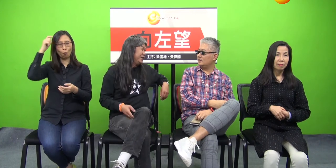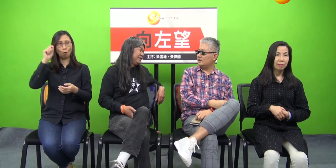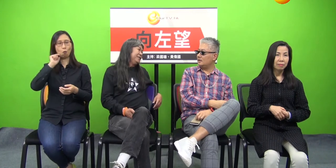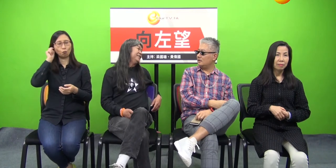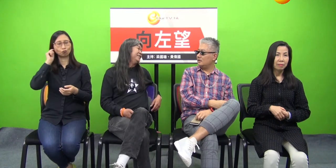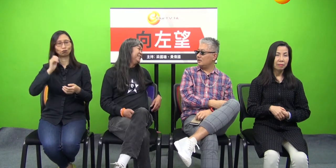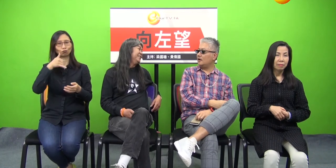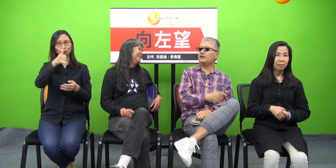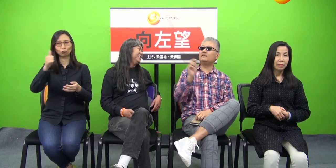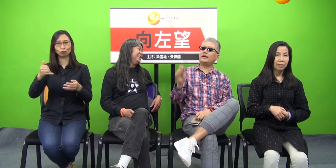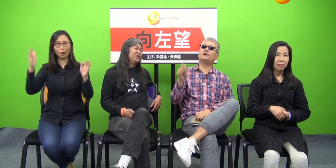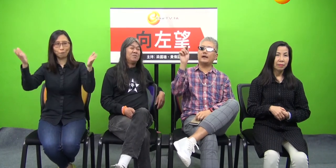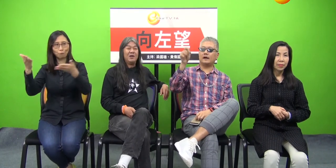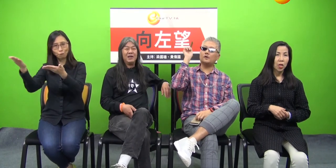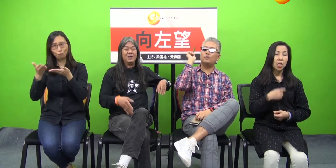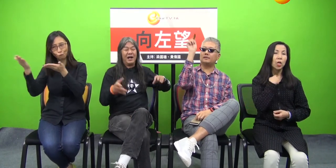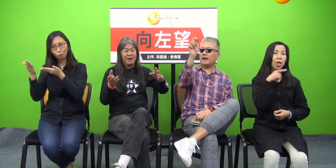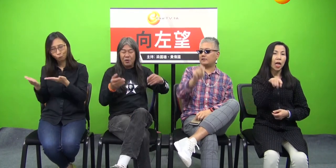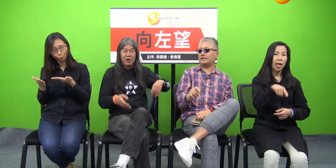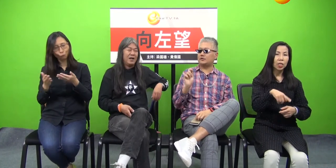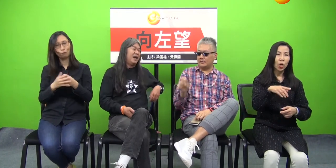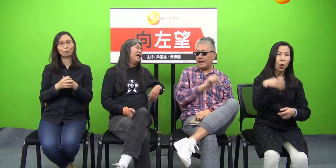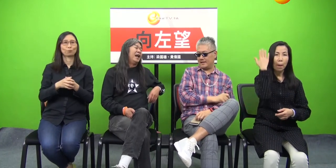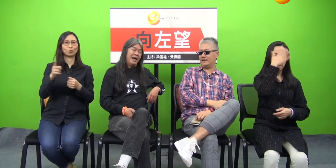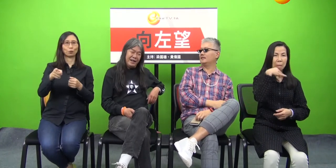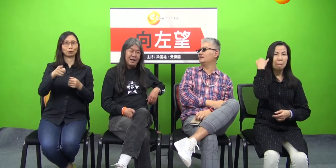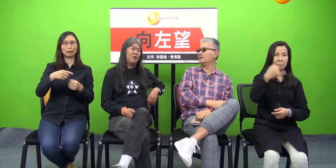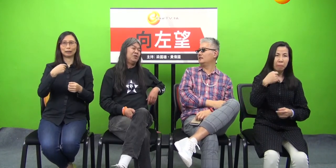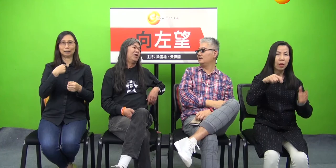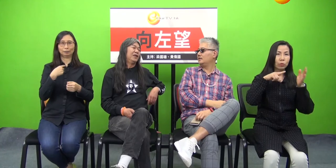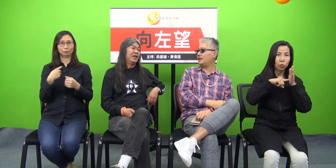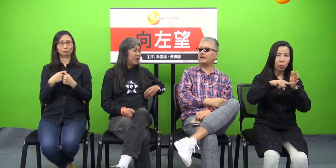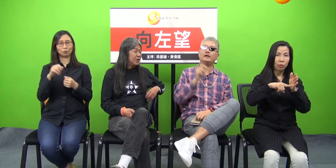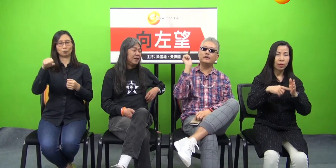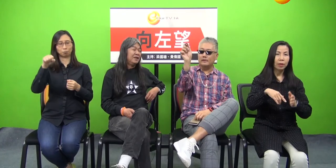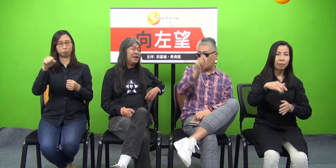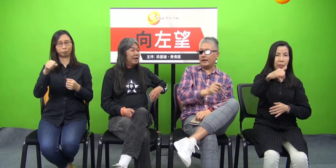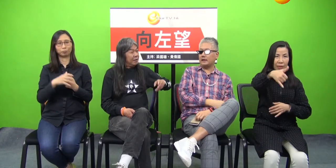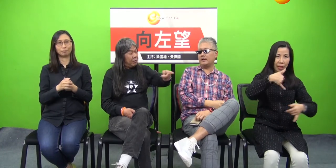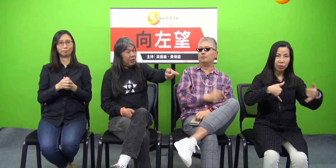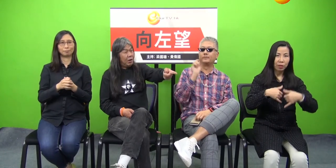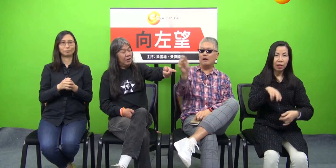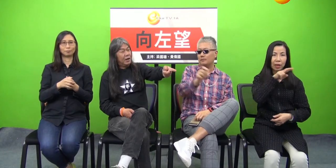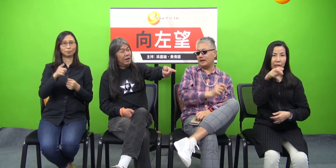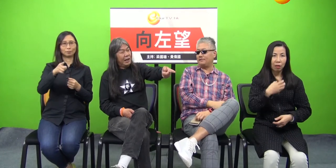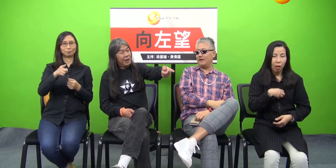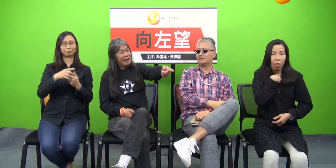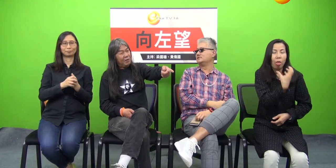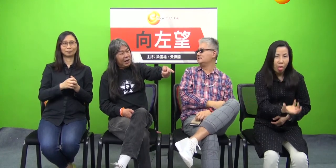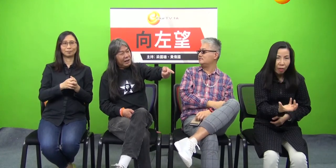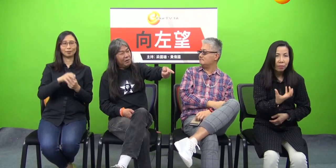迎。 我要你个记者最核突嗰只出嚟。 系啦，冇错啦。 系啦，见到要呕嘅一定要，唔呕唔收